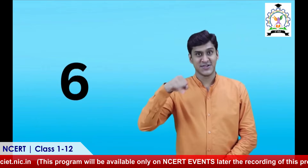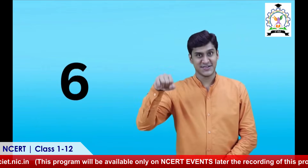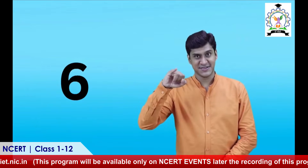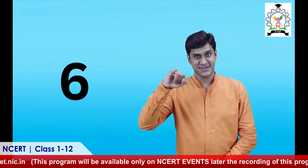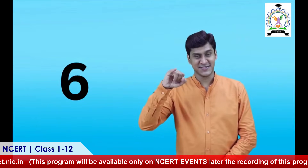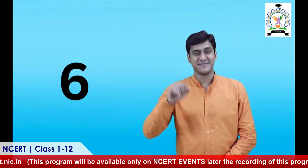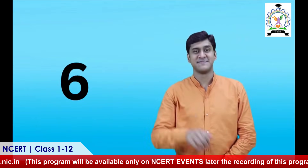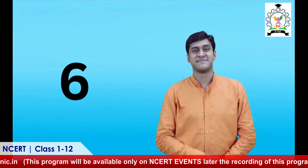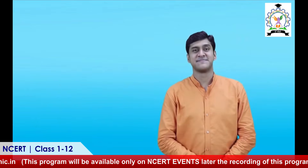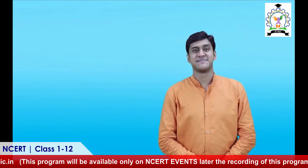6